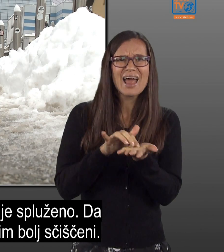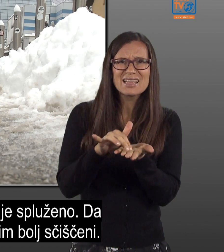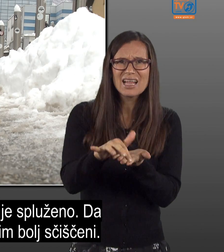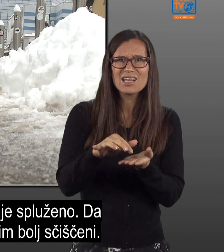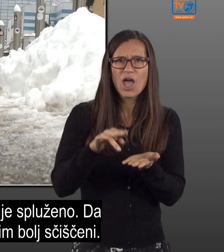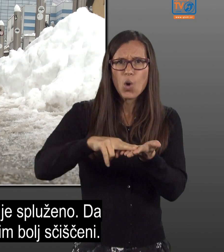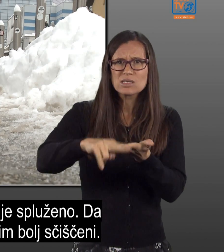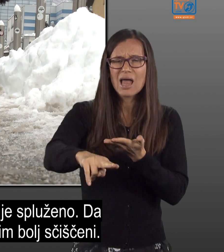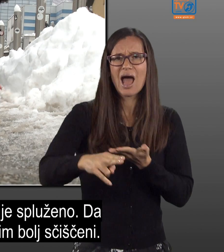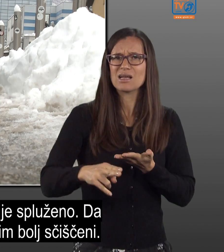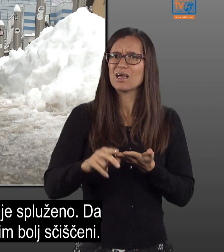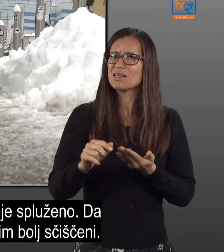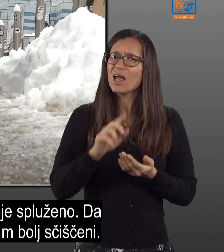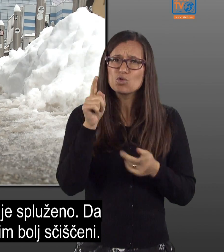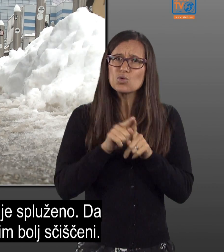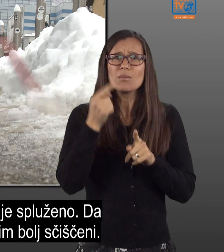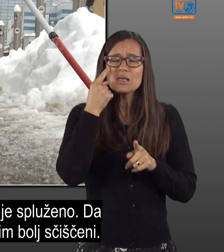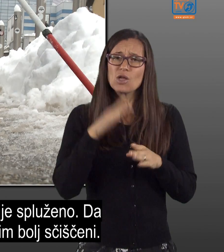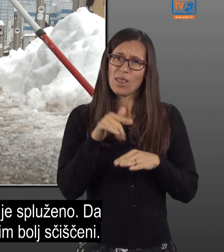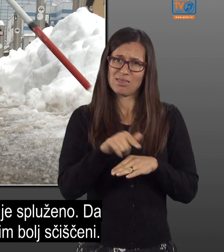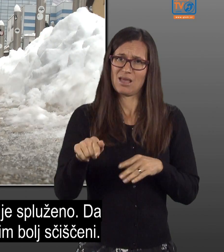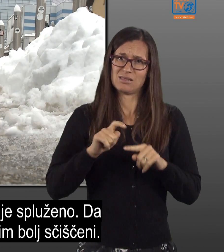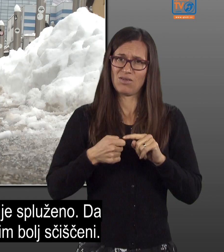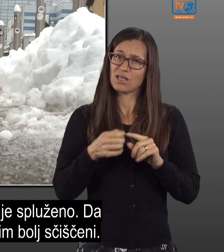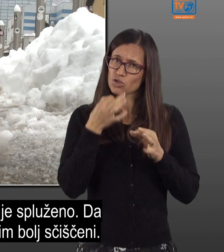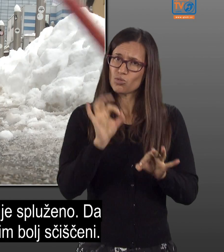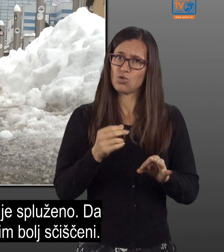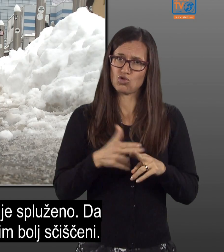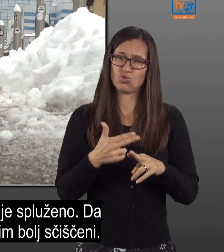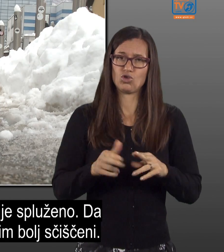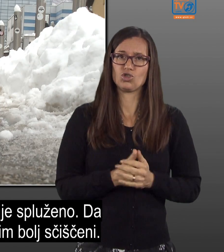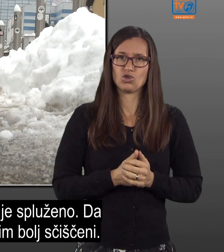te elemente, da so čim bolj sčiščeni.